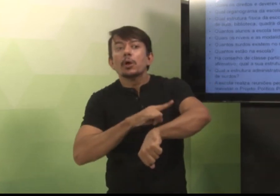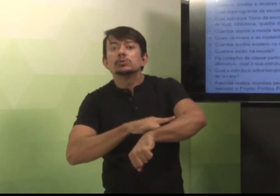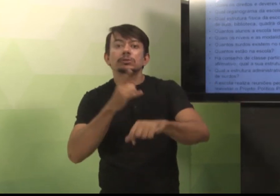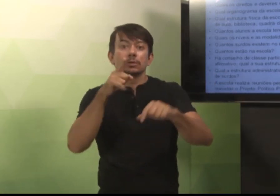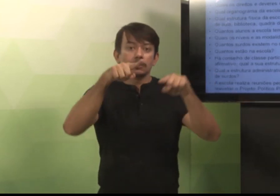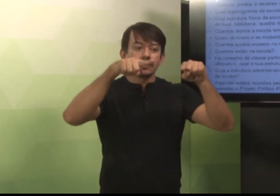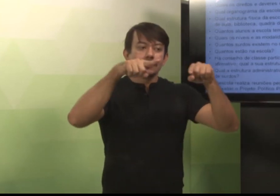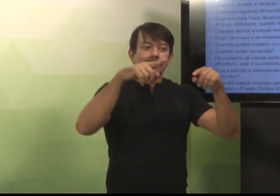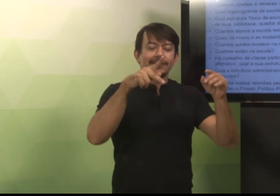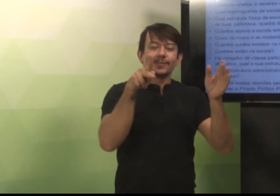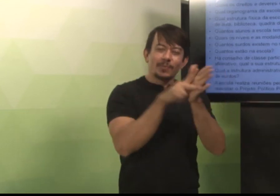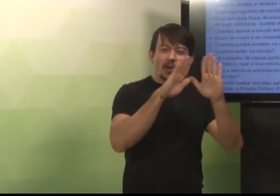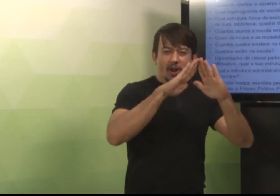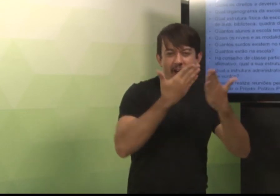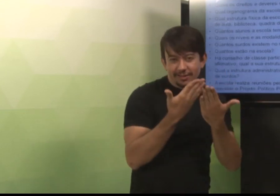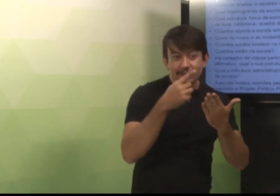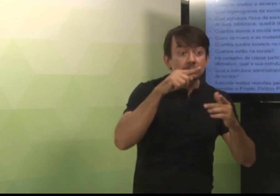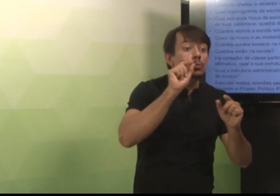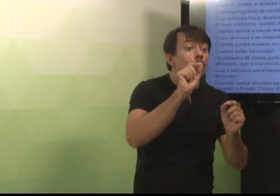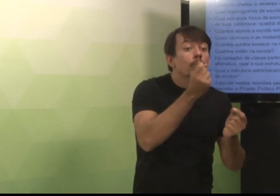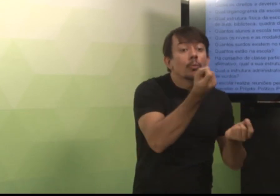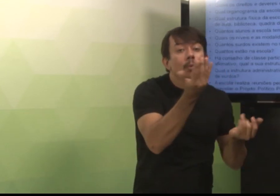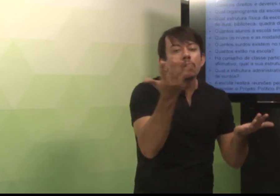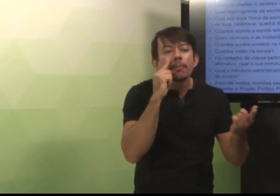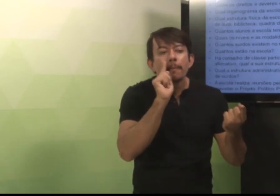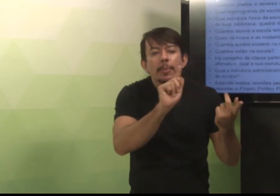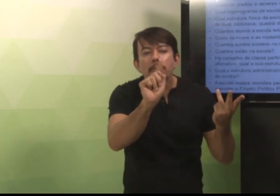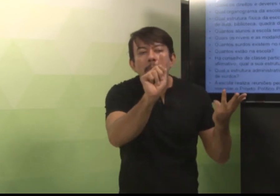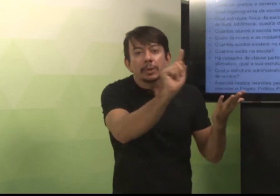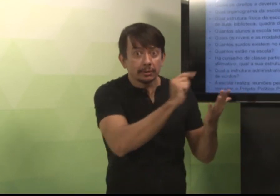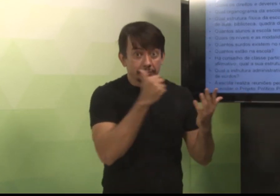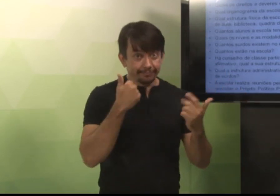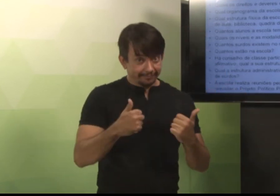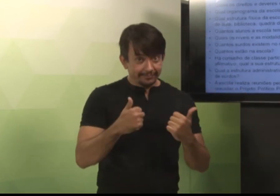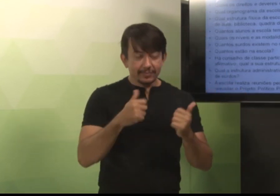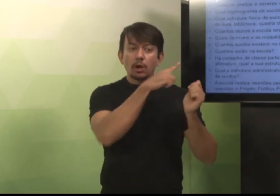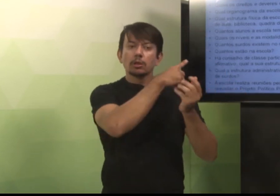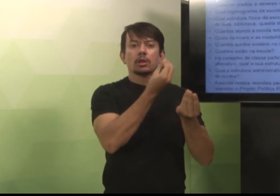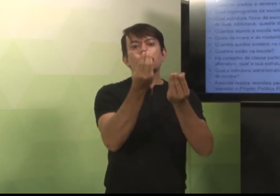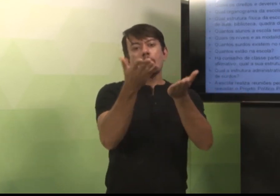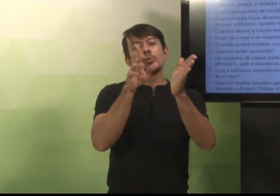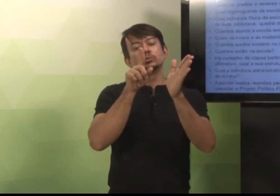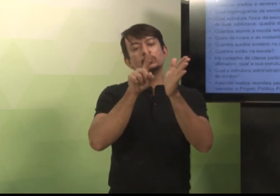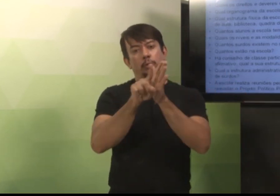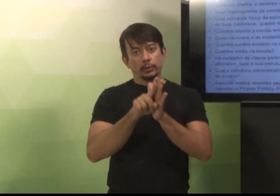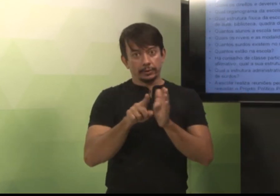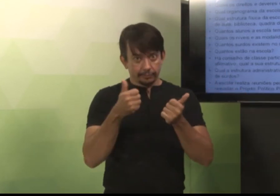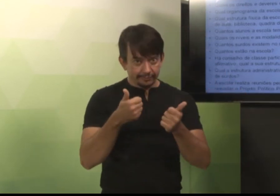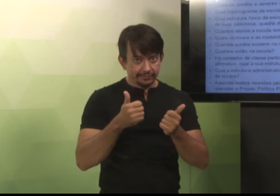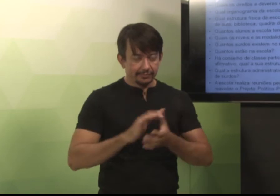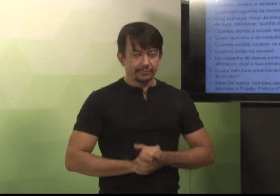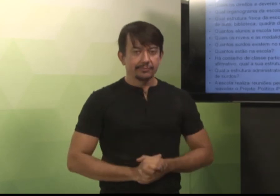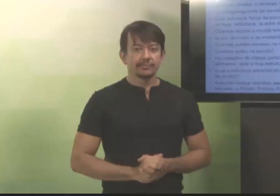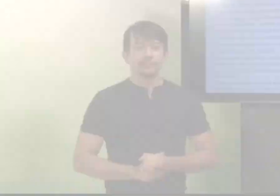coloque tudo isso, todas essas informações você deve colocar no seu relatório. Banheiros, a quantidade. Então, você vai